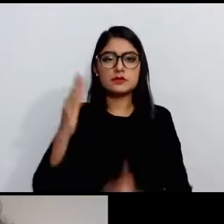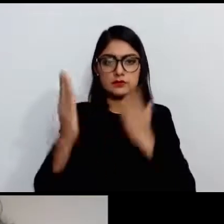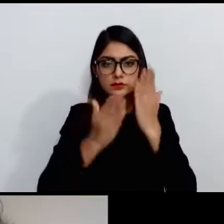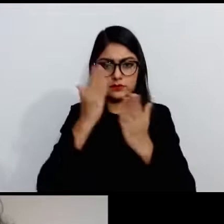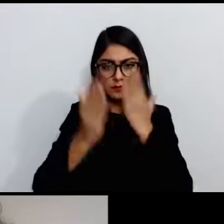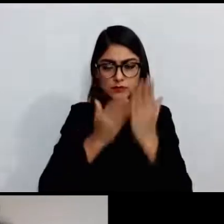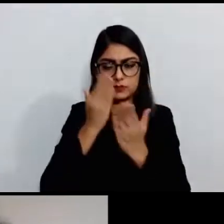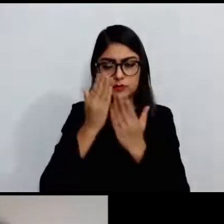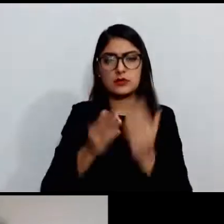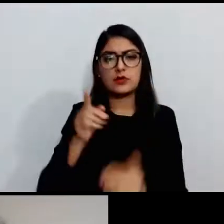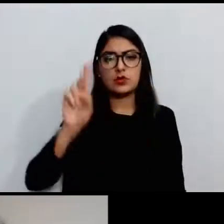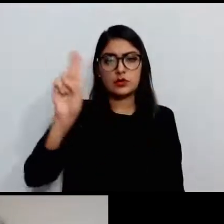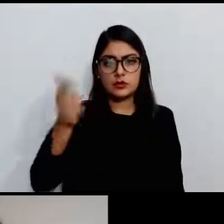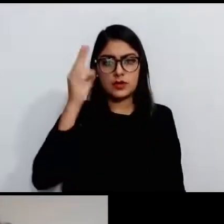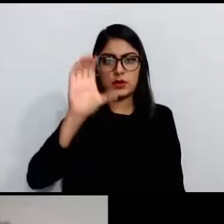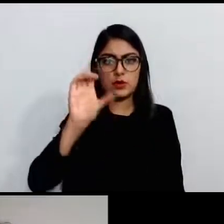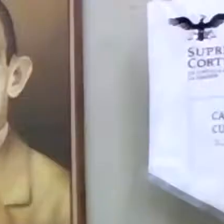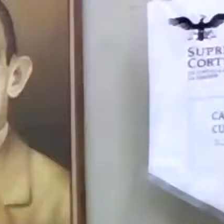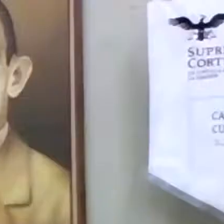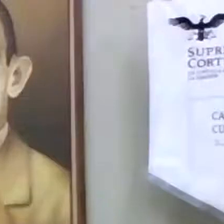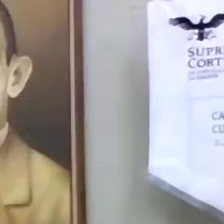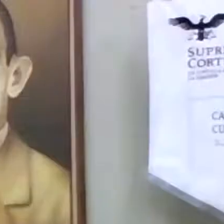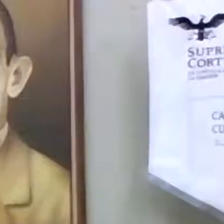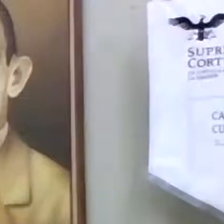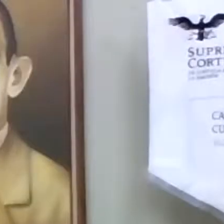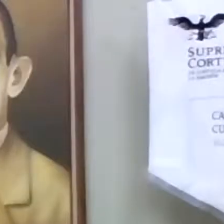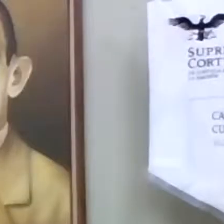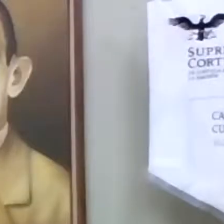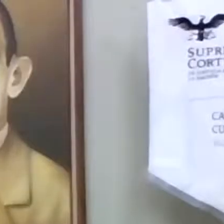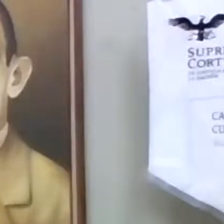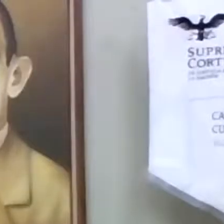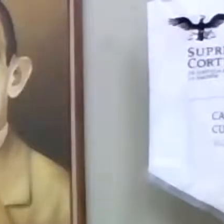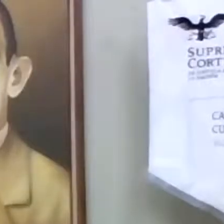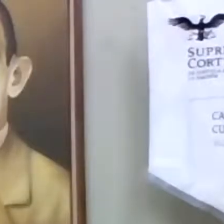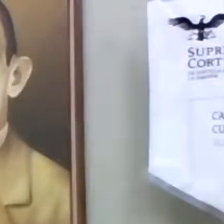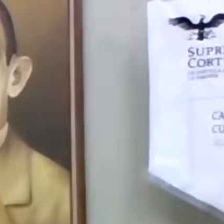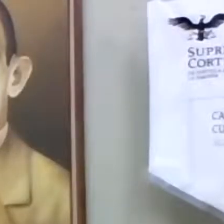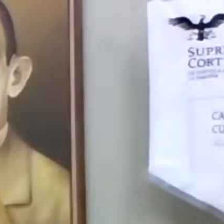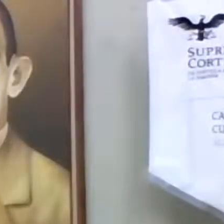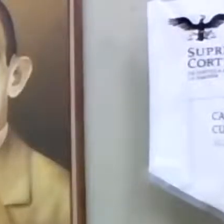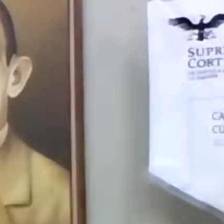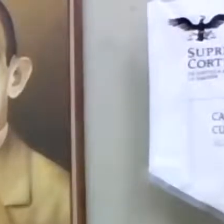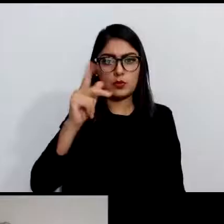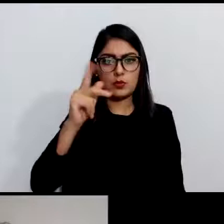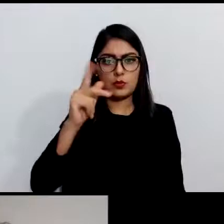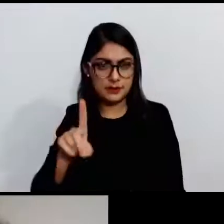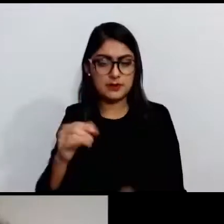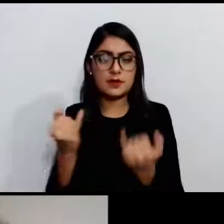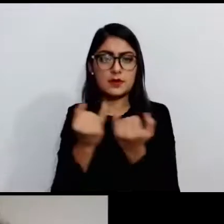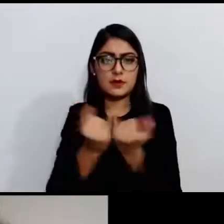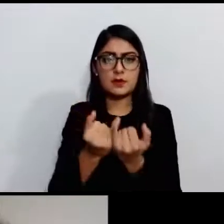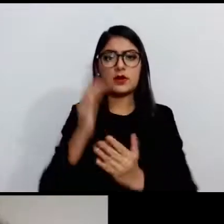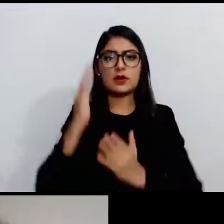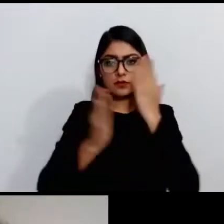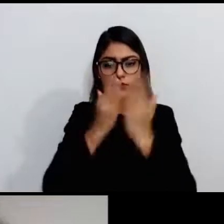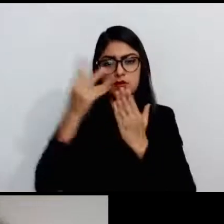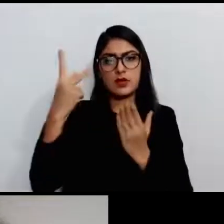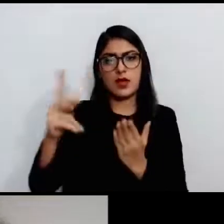Complutense de Madrid, maestro en Teoría del Derecho por la Universidad de Nueva York, Southern Global